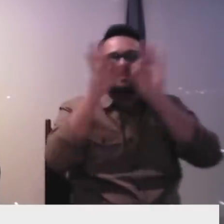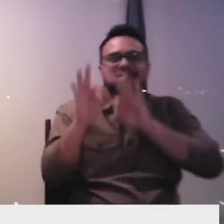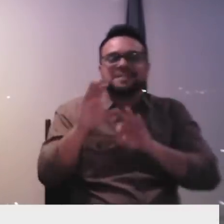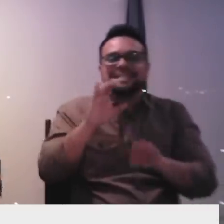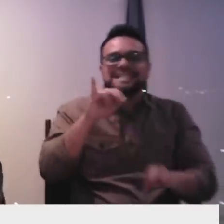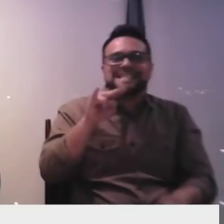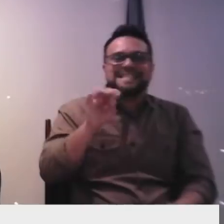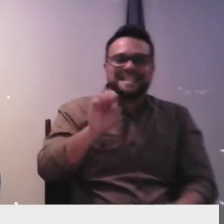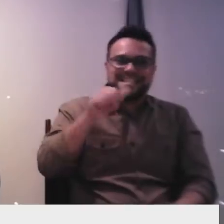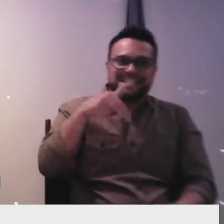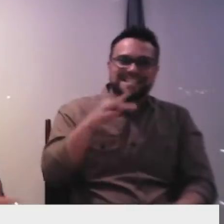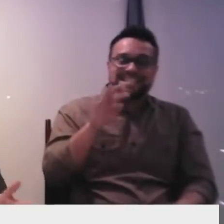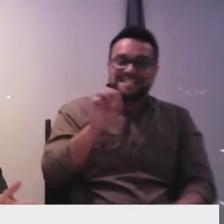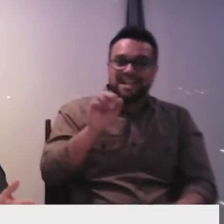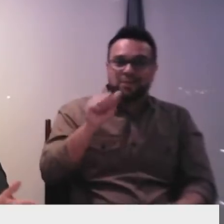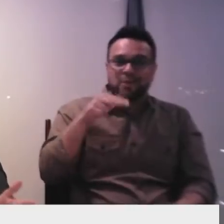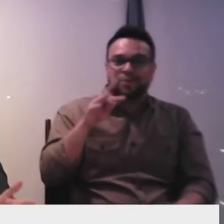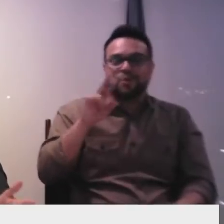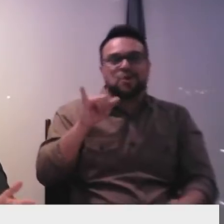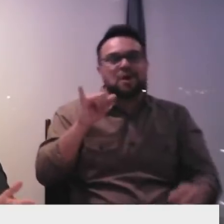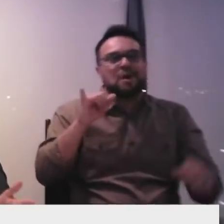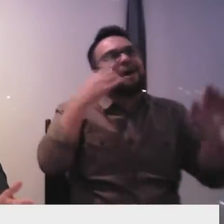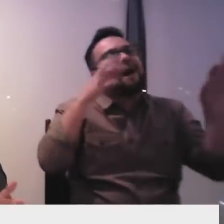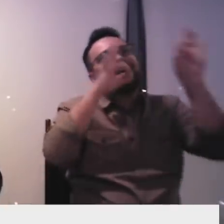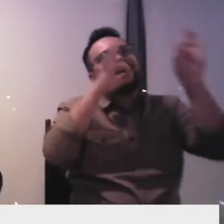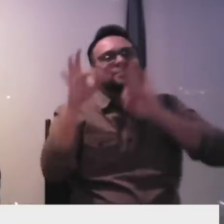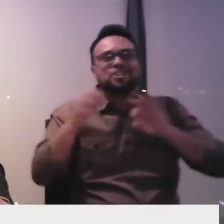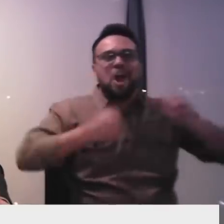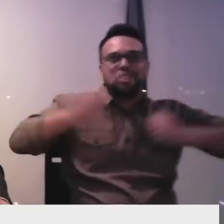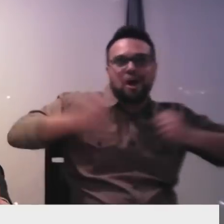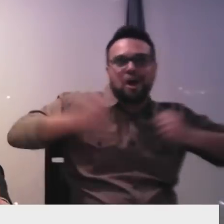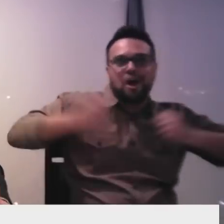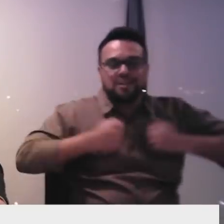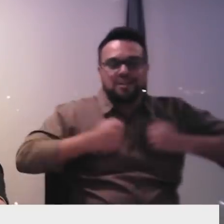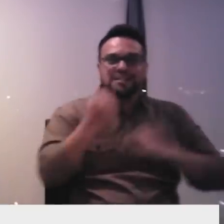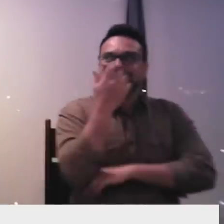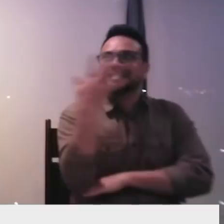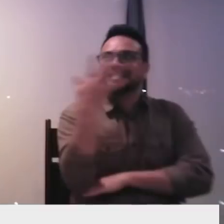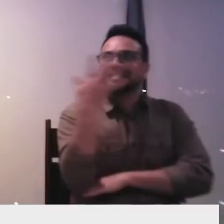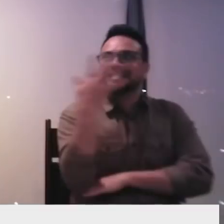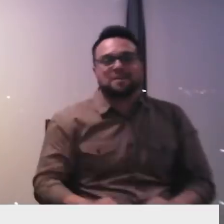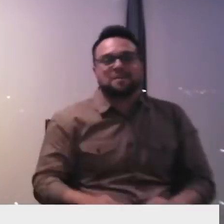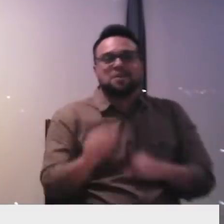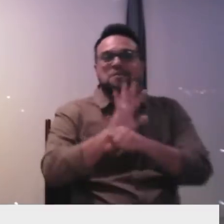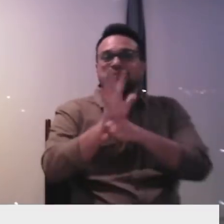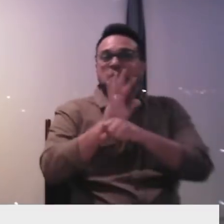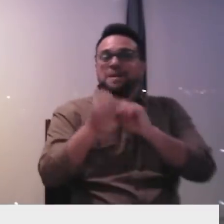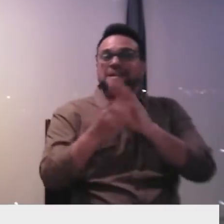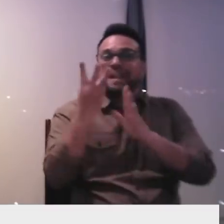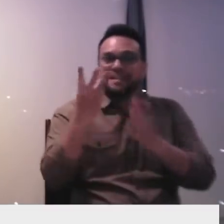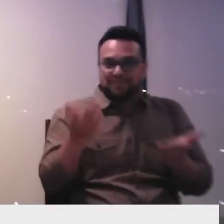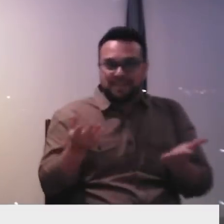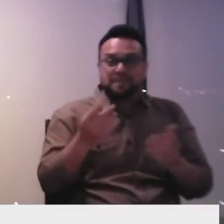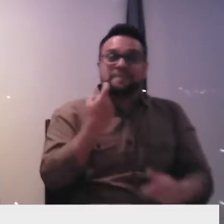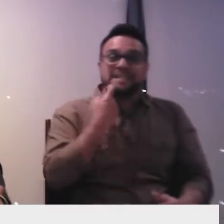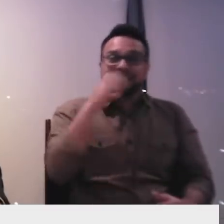Antônio, do Seu Lelé, para assistir o Tarzan, As Fingindo da Selva. E o filme passava três vezes. Passava na